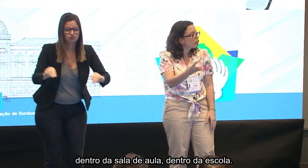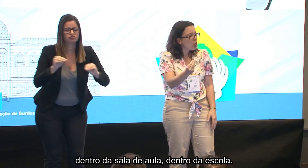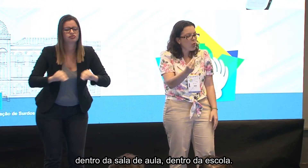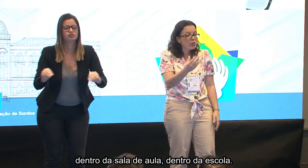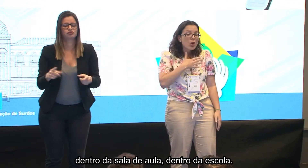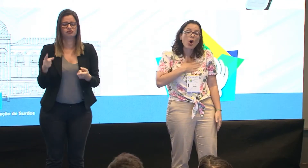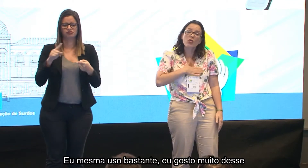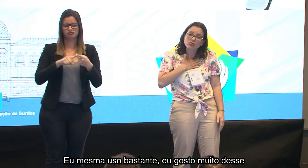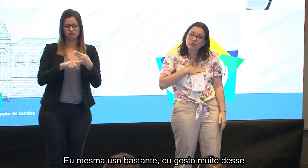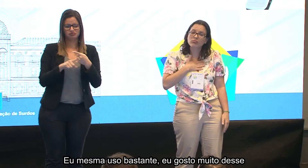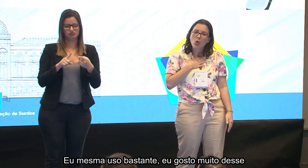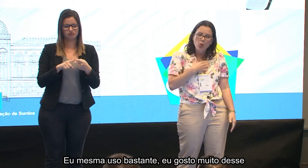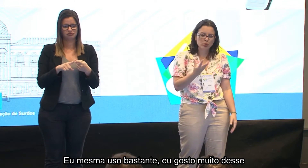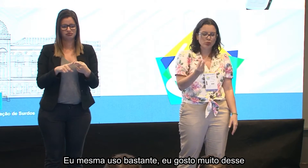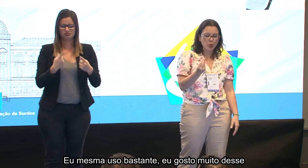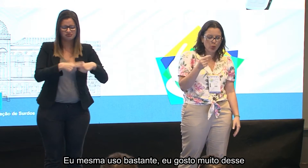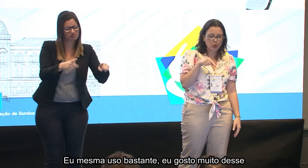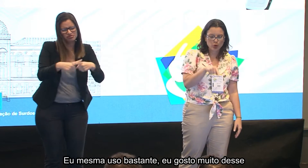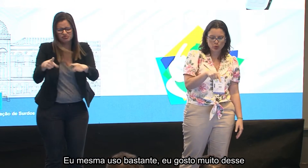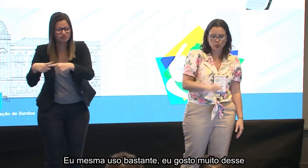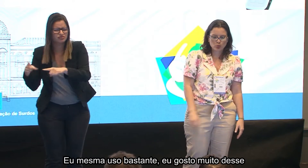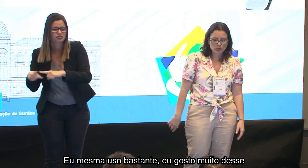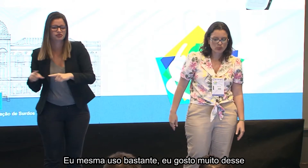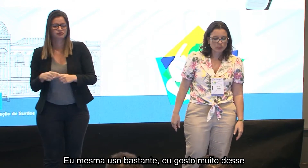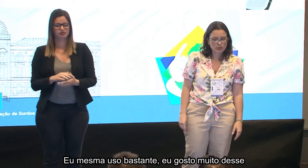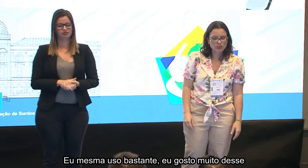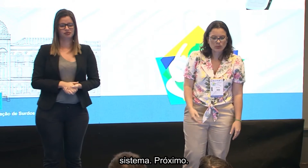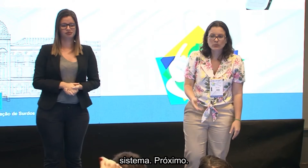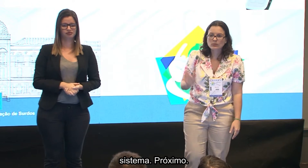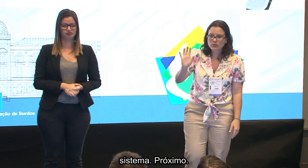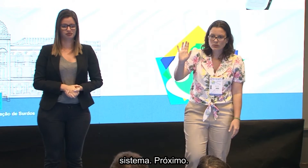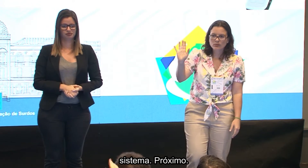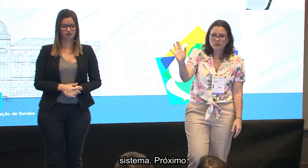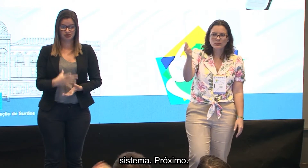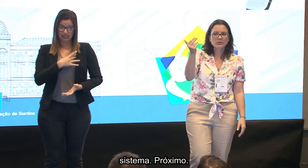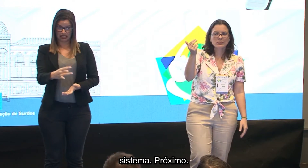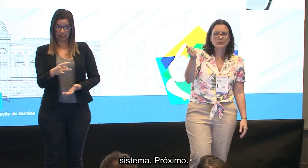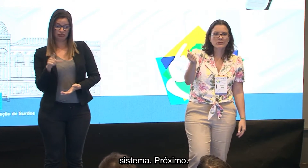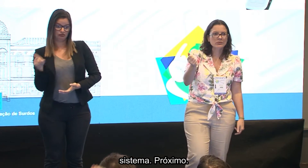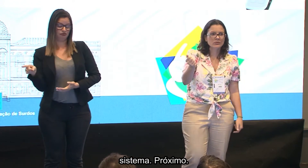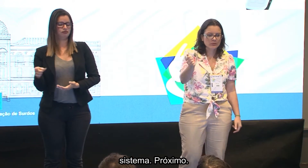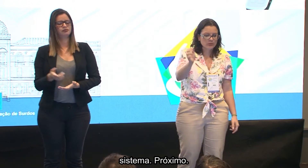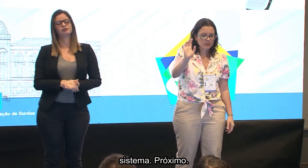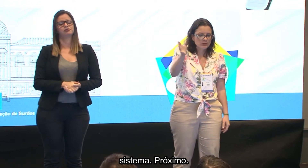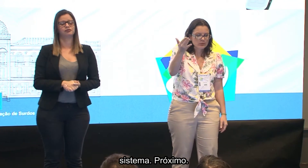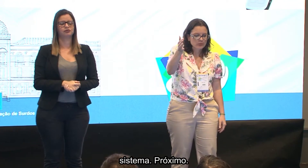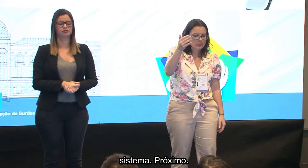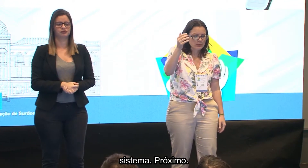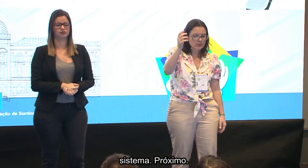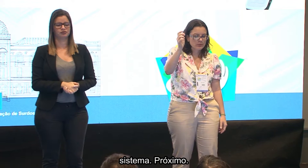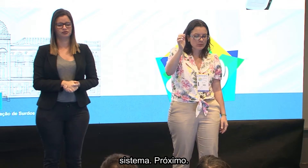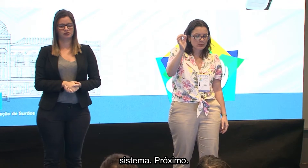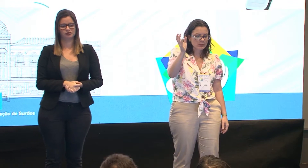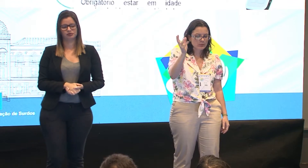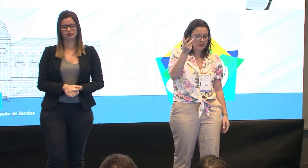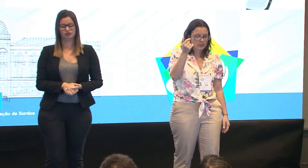escola. Eu mesma uso bastante. Eu gosto muito desse sistema e eu utilizo o Roger. Próximo.